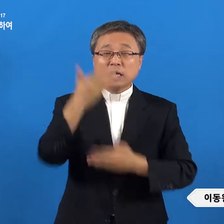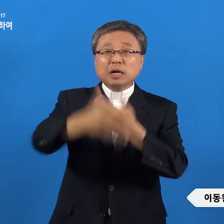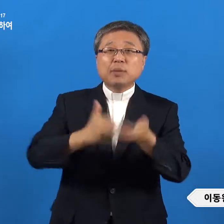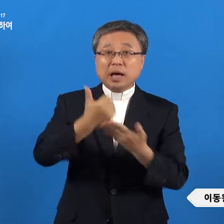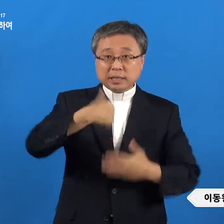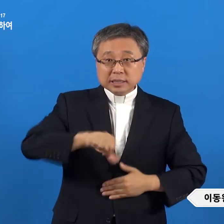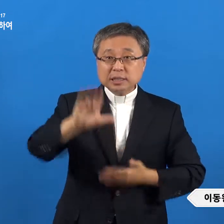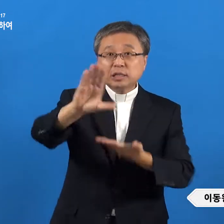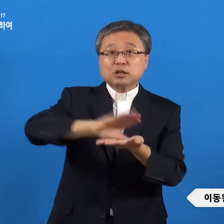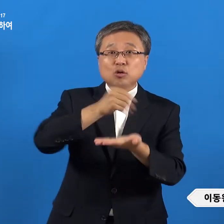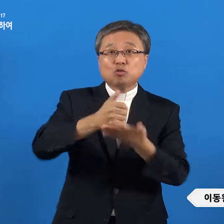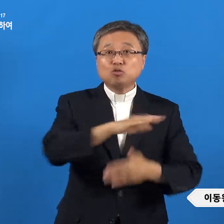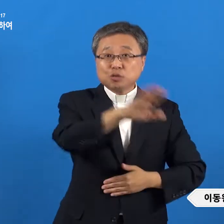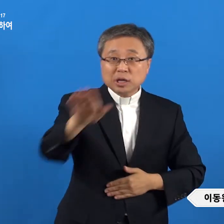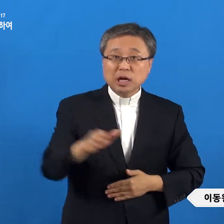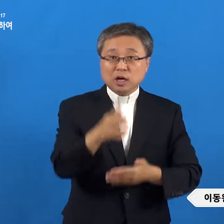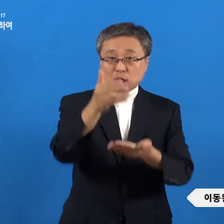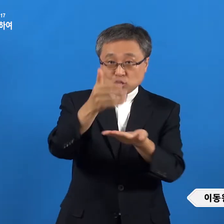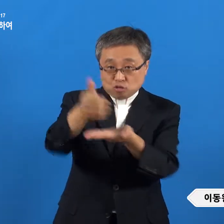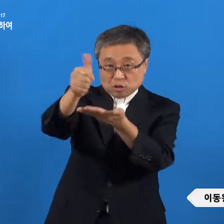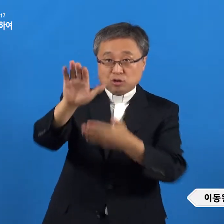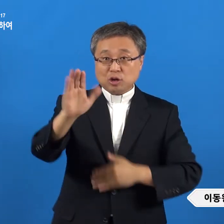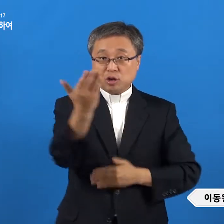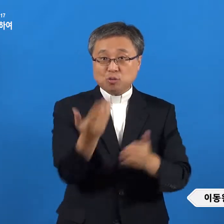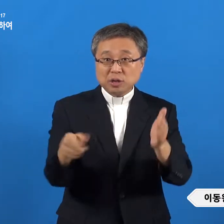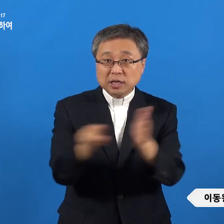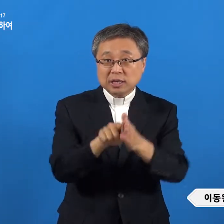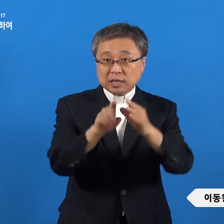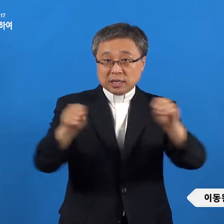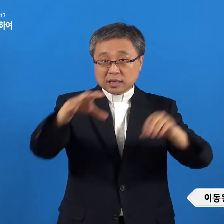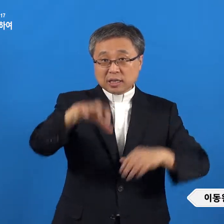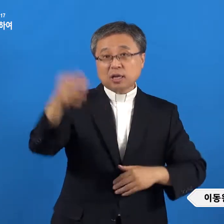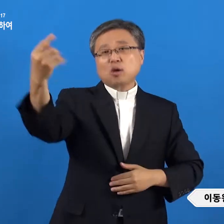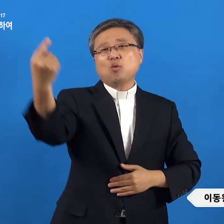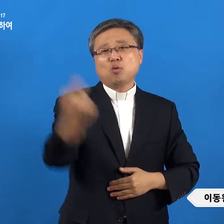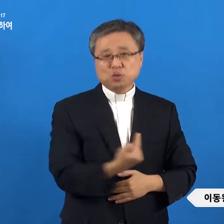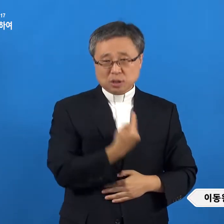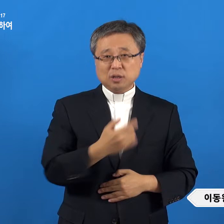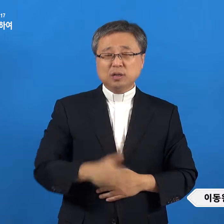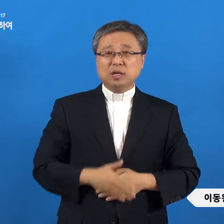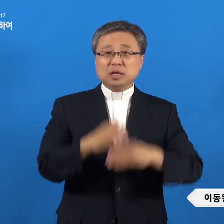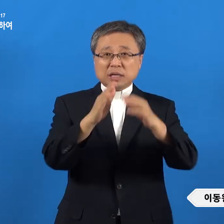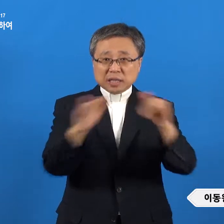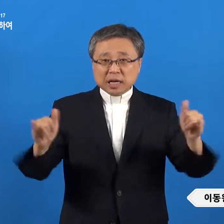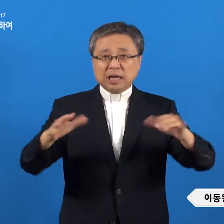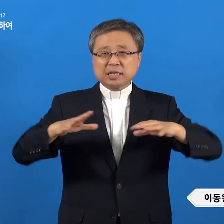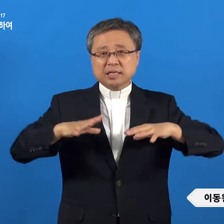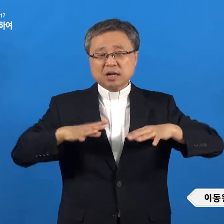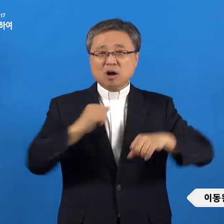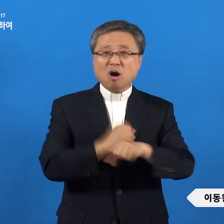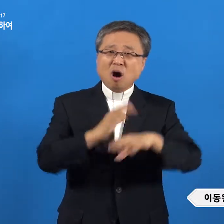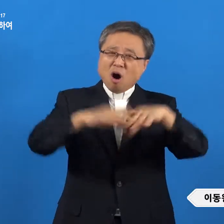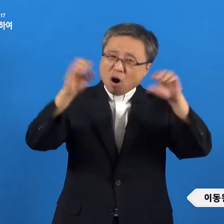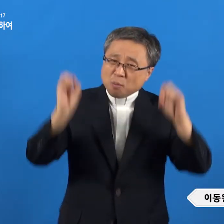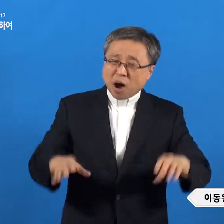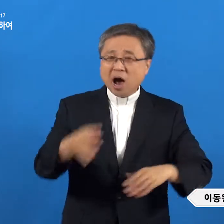그분이 바로 우리의 주인이 되기 위해서 바로 이 땅에 오신 거예요. 인간의 자랑, 허무한 욕심에서 우리를